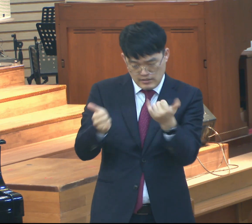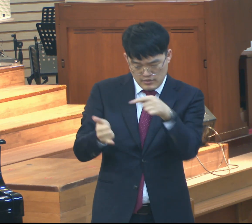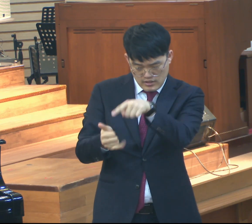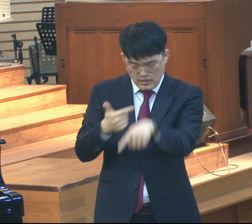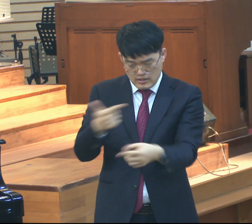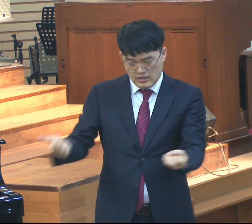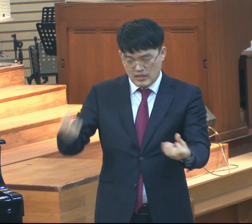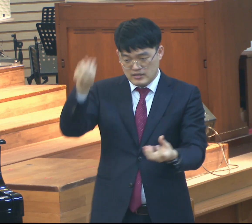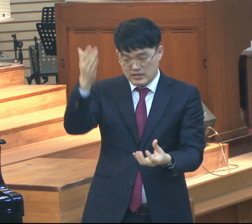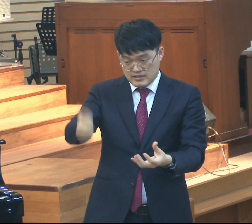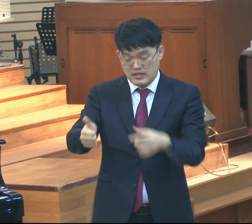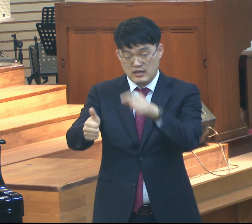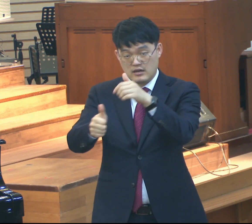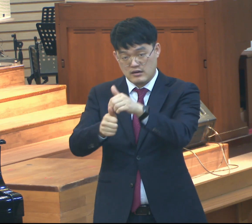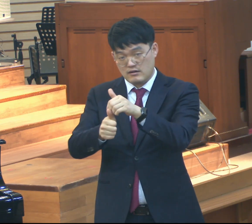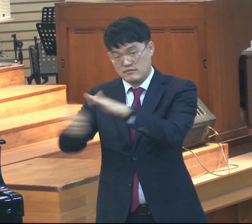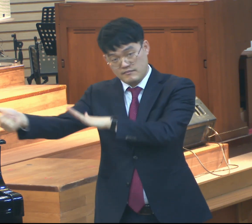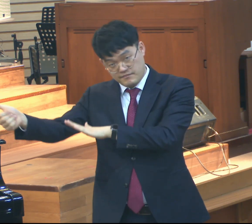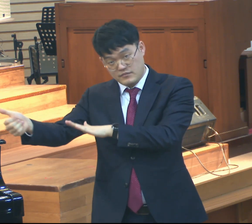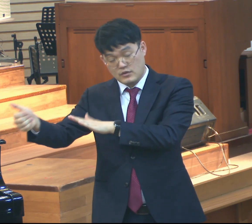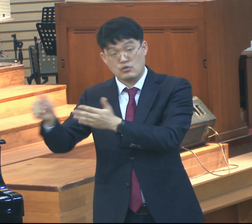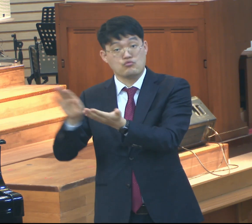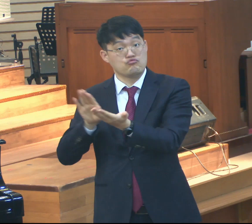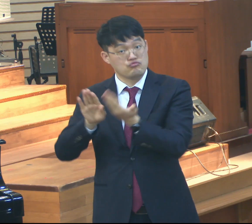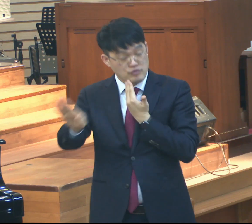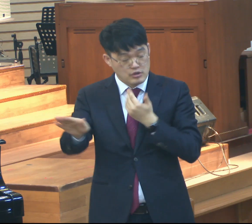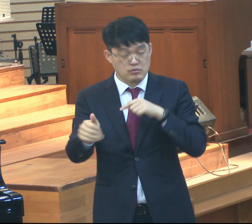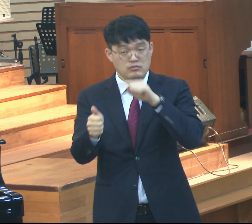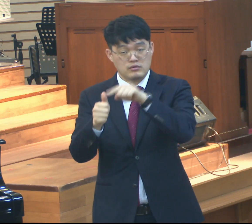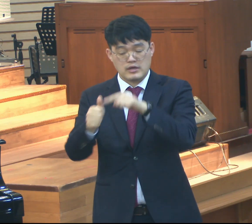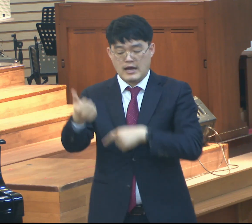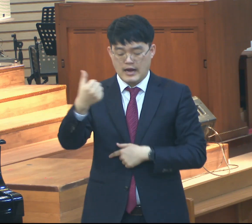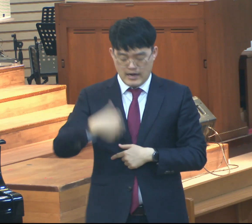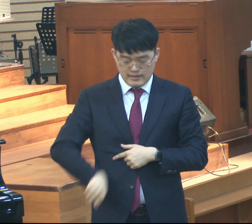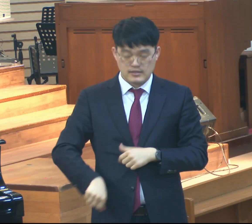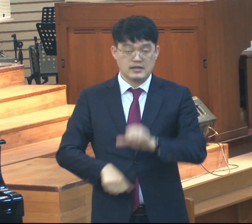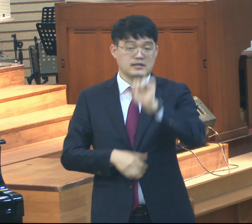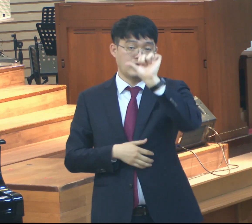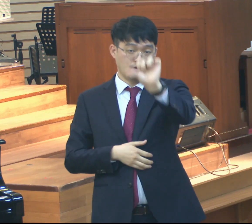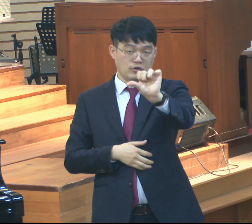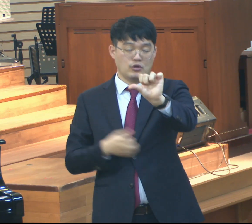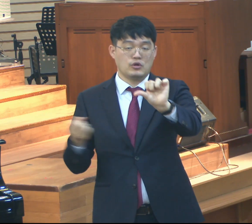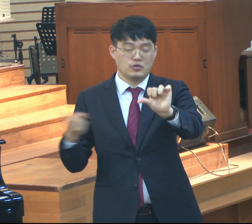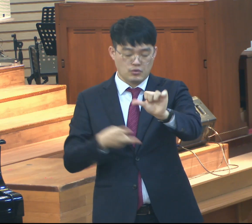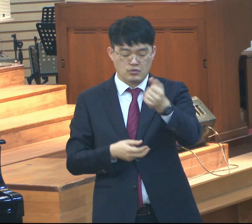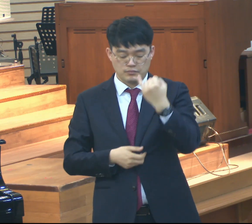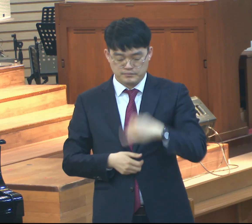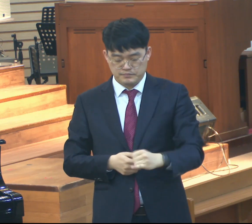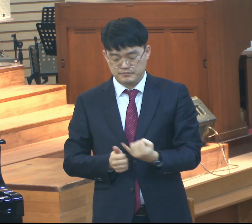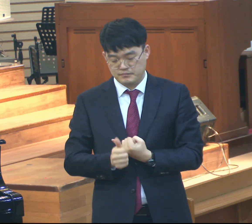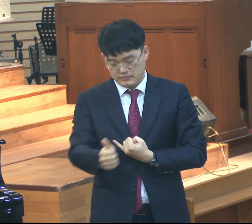그는 대제사장의 자리에서 쫓겨난 후에도 그의 아들 5과 사위 가야바와 그리고